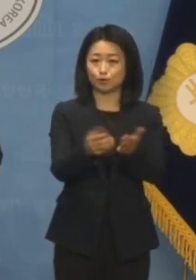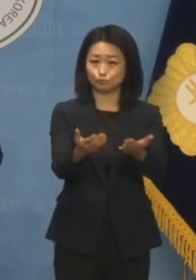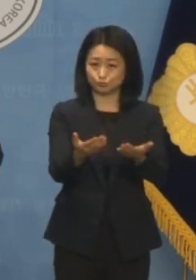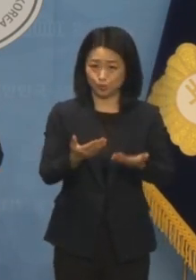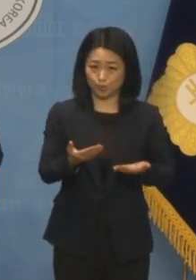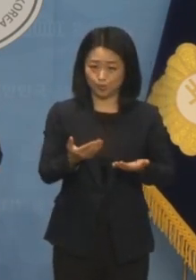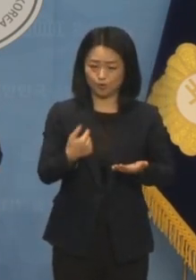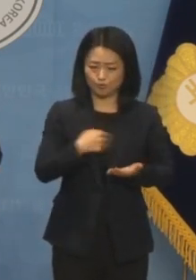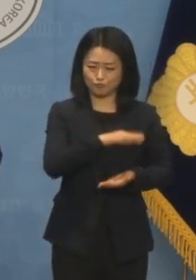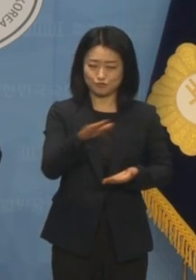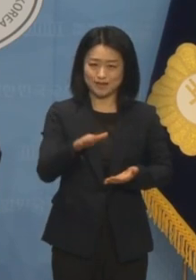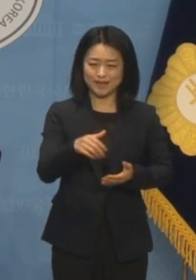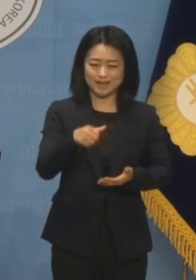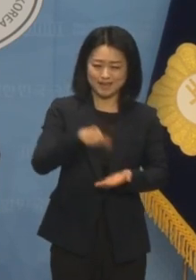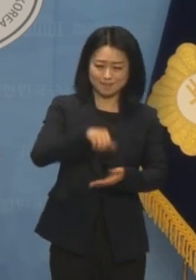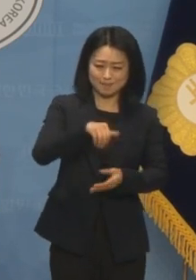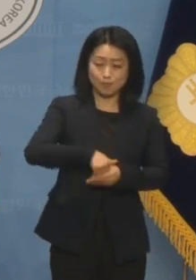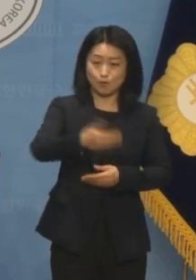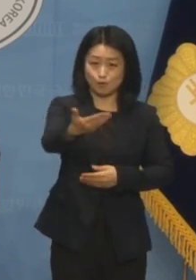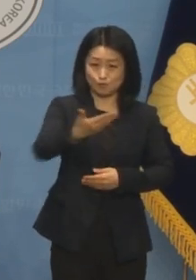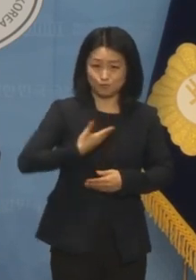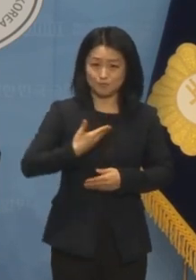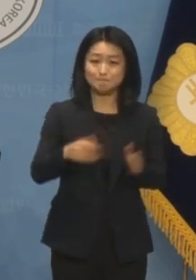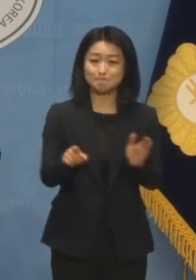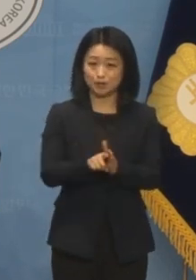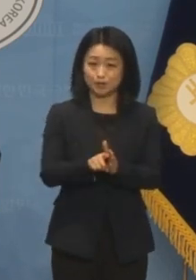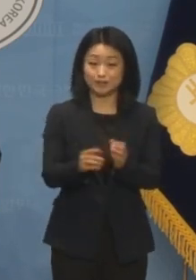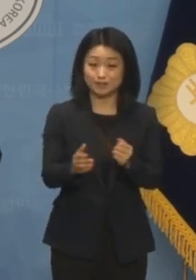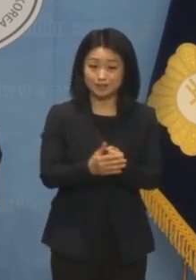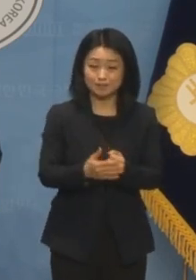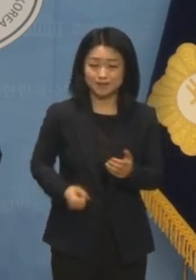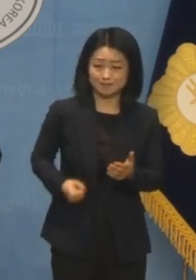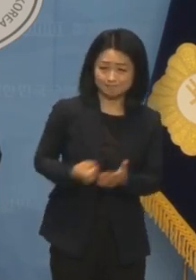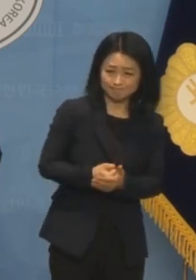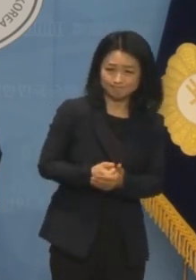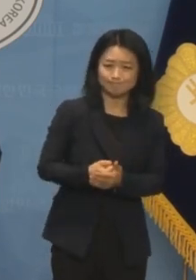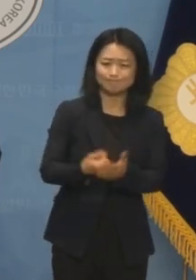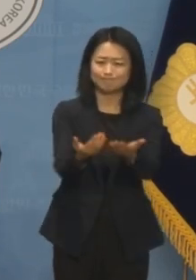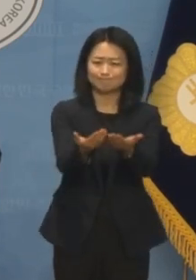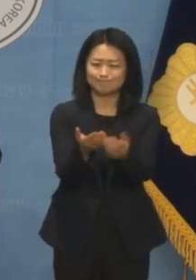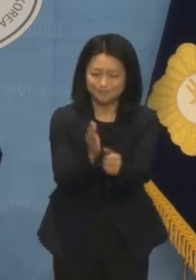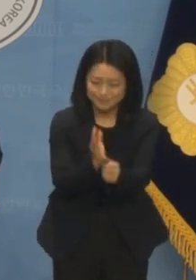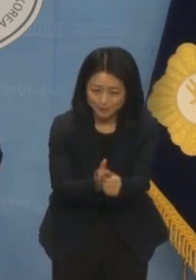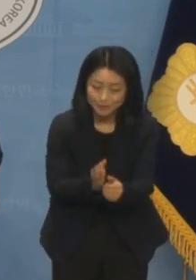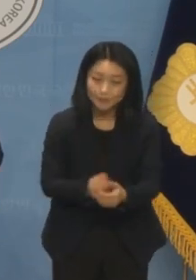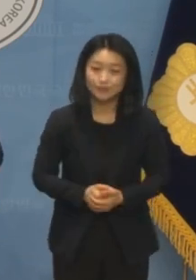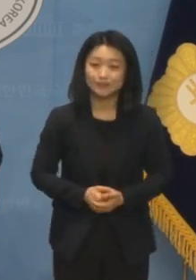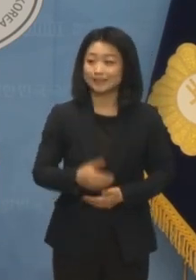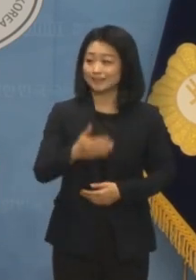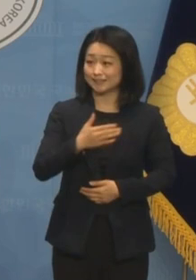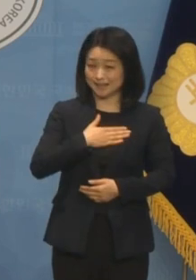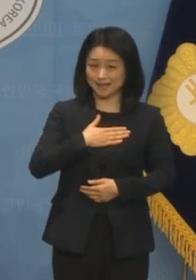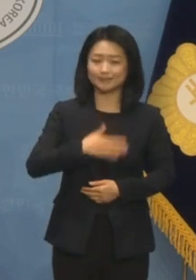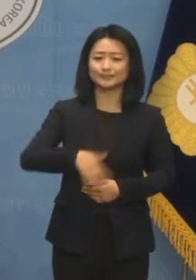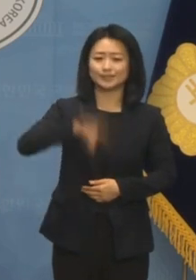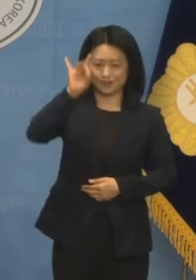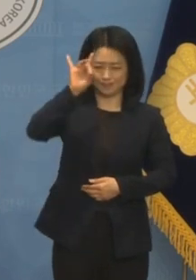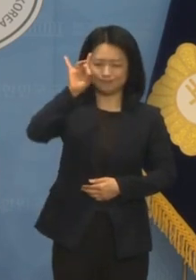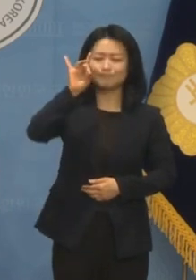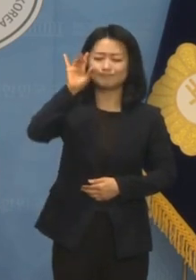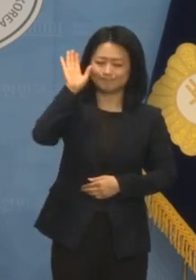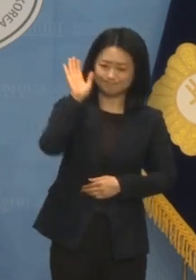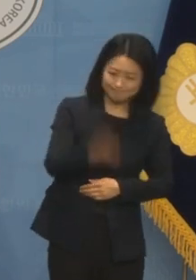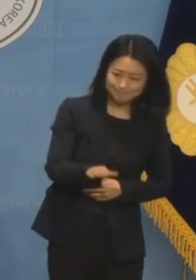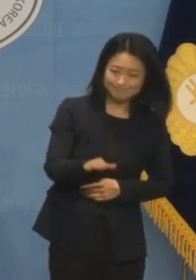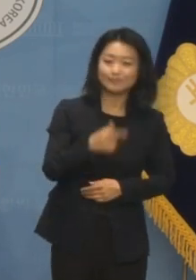옆에 서주실 것이라 믿습니다. 그러니 용기 있게 나아갑시다. 저부터 그 첫걸음을